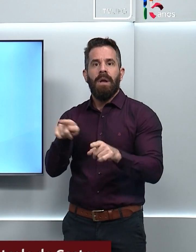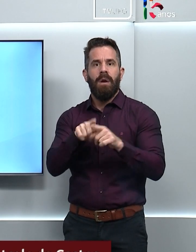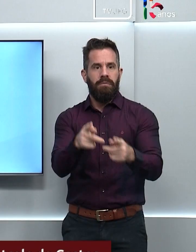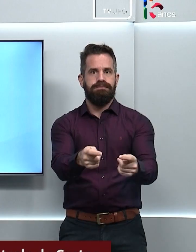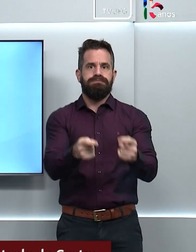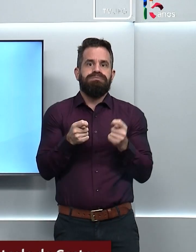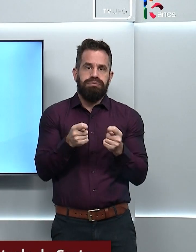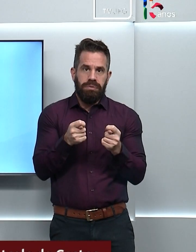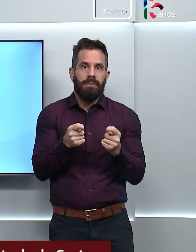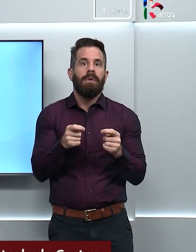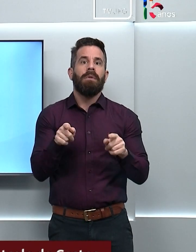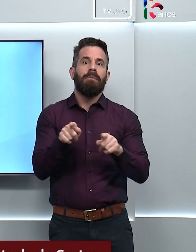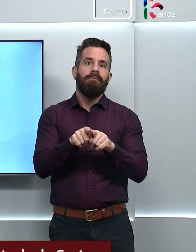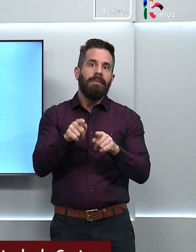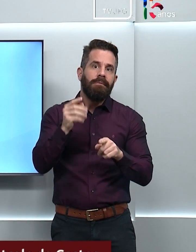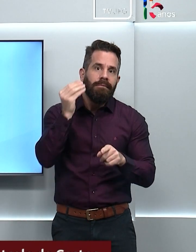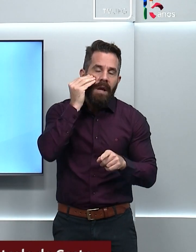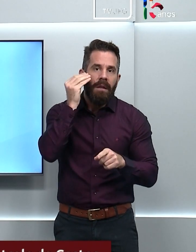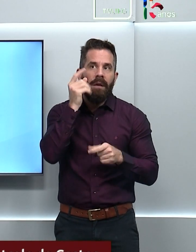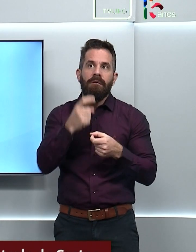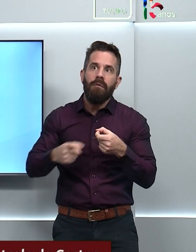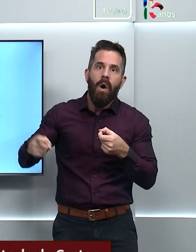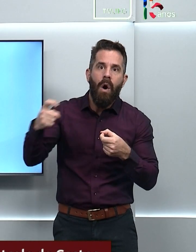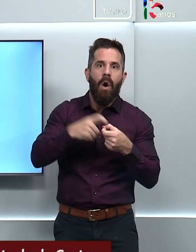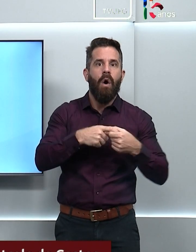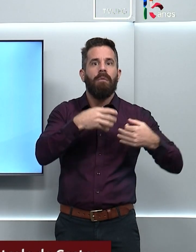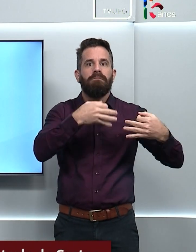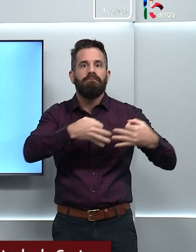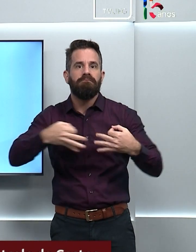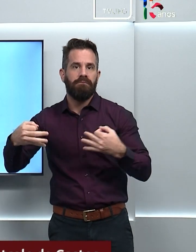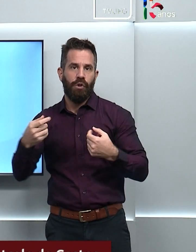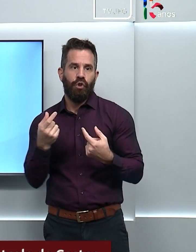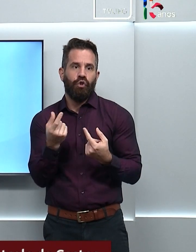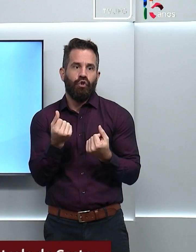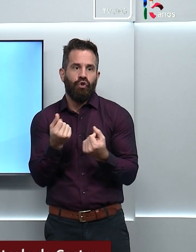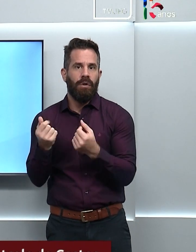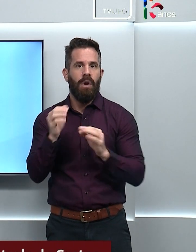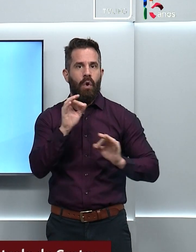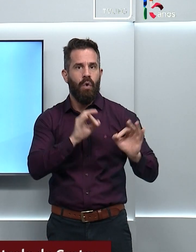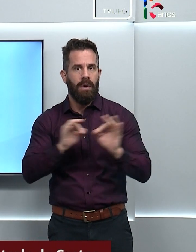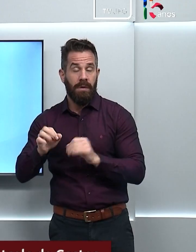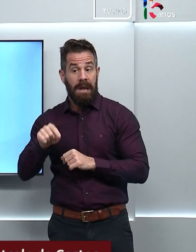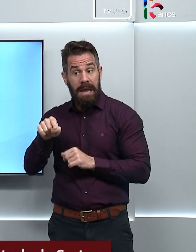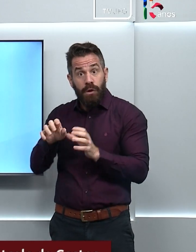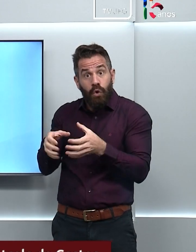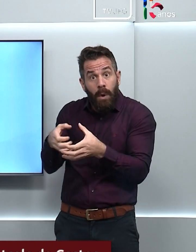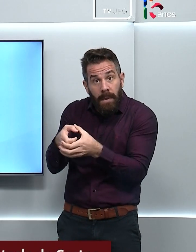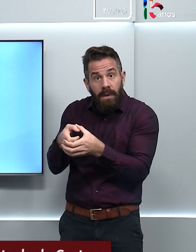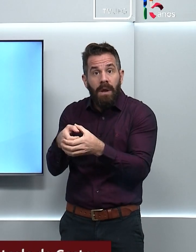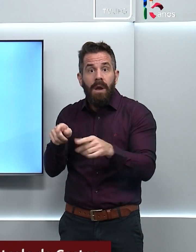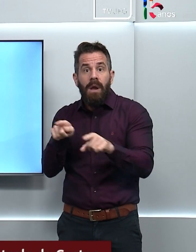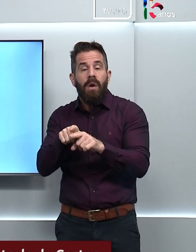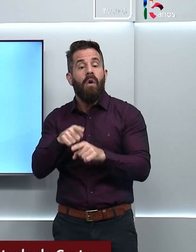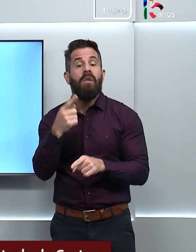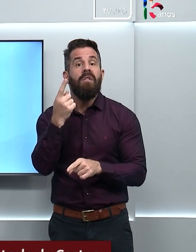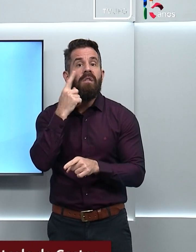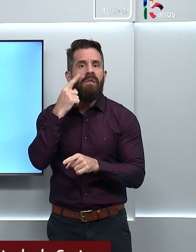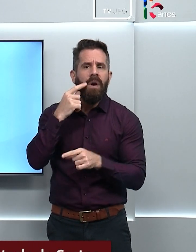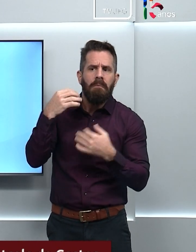as finanças municipais. Esse comitê terá a responsabilidade de monitorar e aprovar